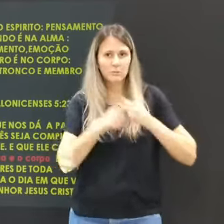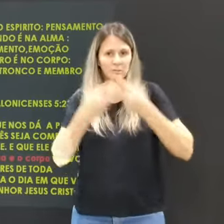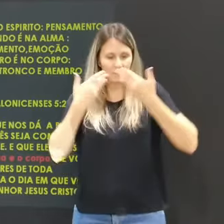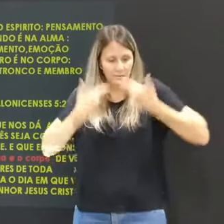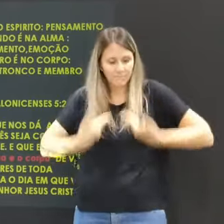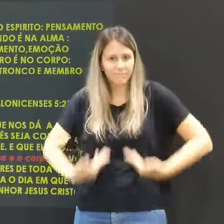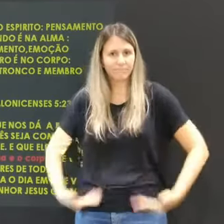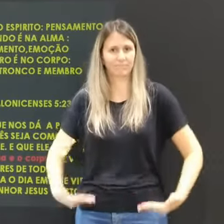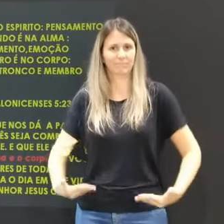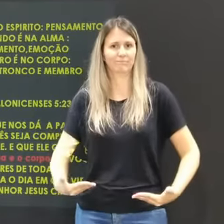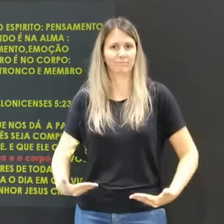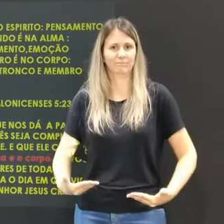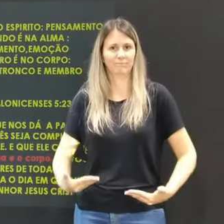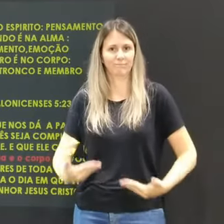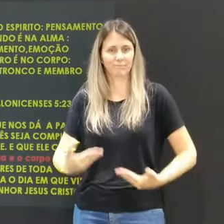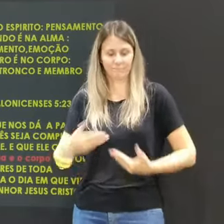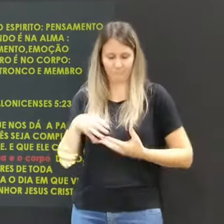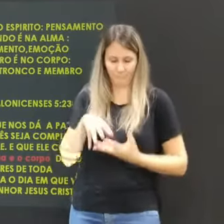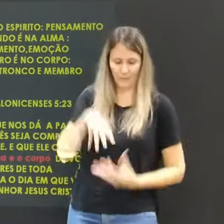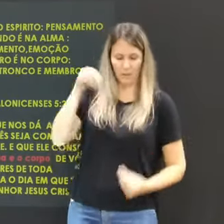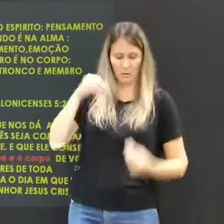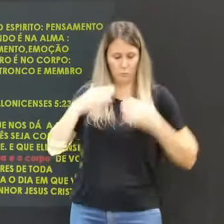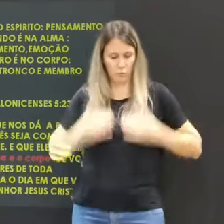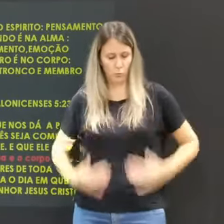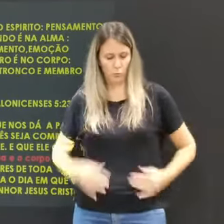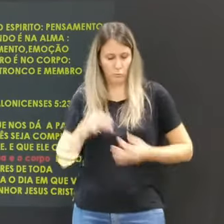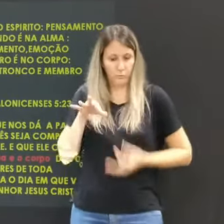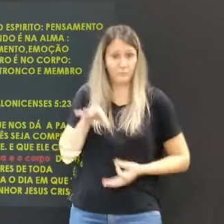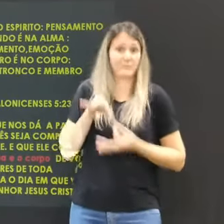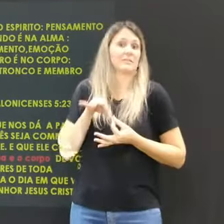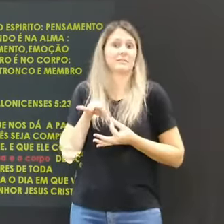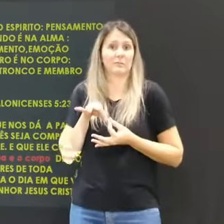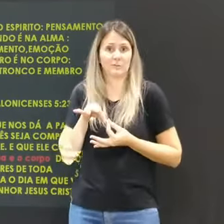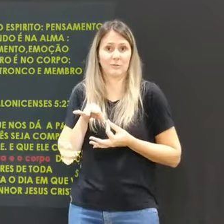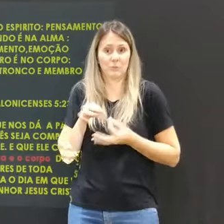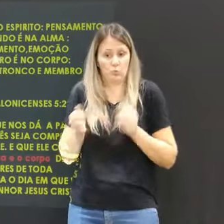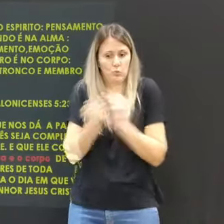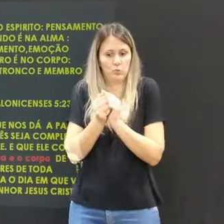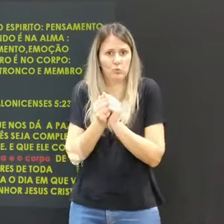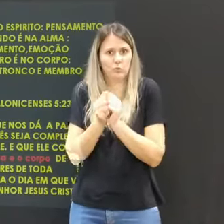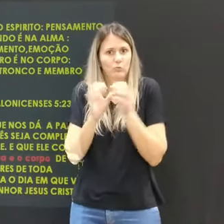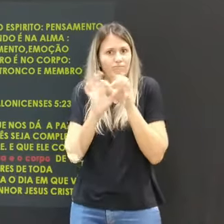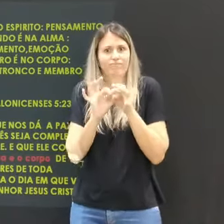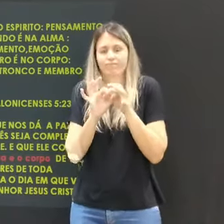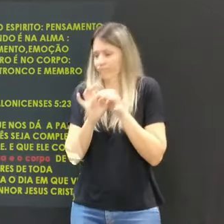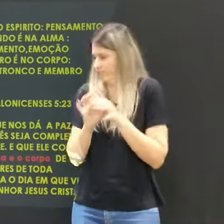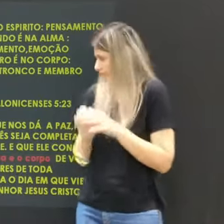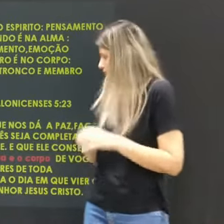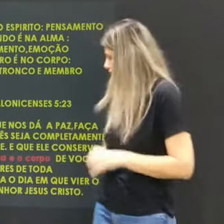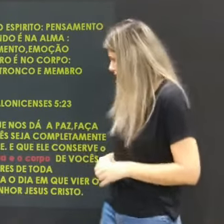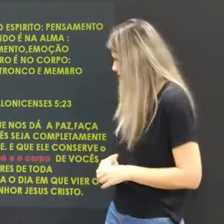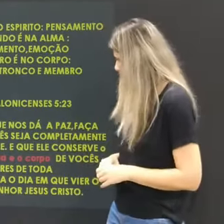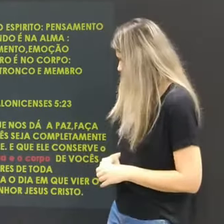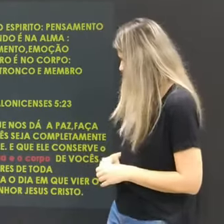nos conserta a nossa vida, conserta a nossa alma, conserta o nosso corpo, o nosso espírito, porque nós somos em 3